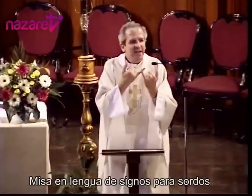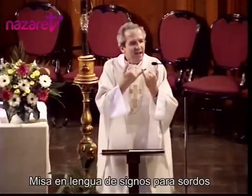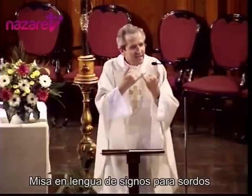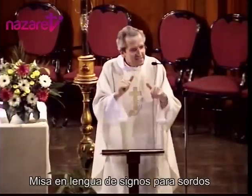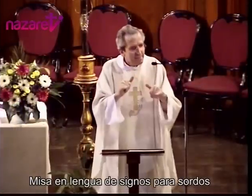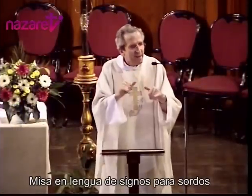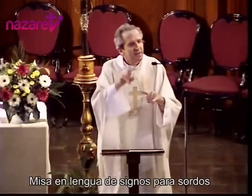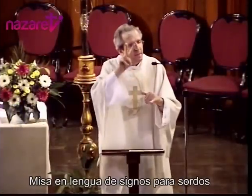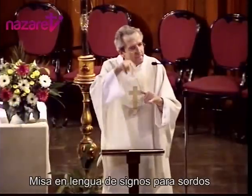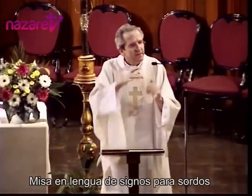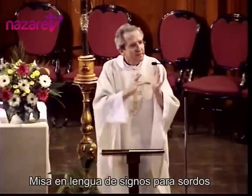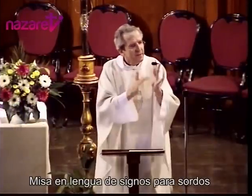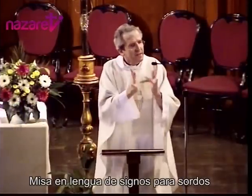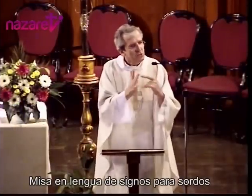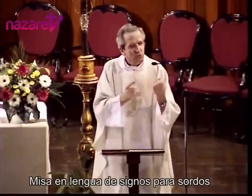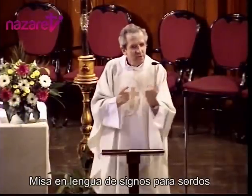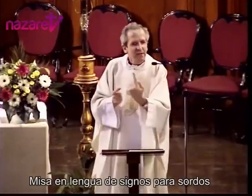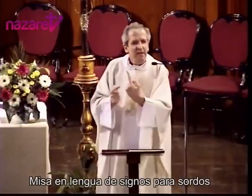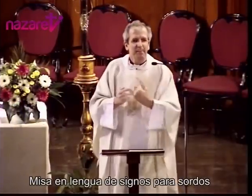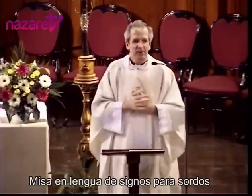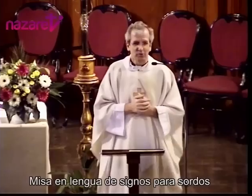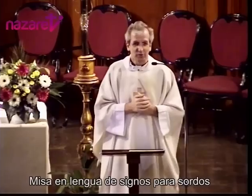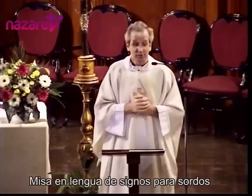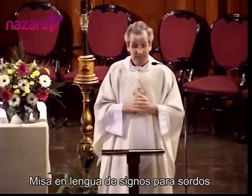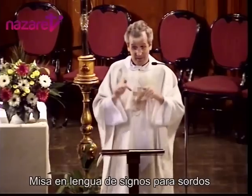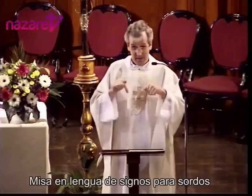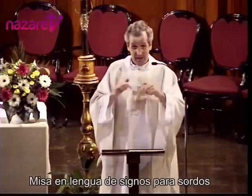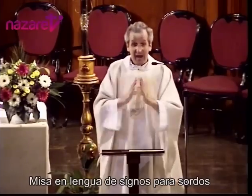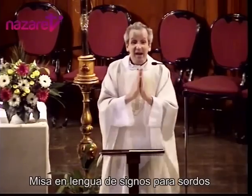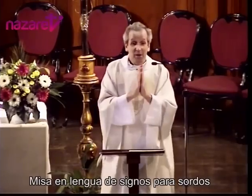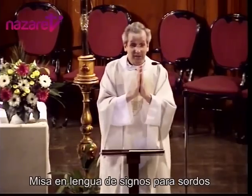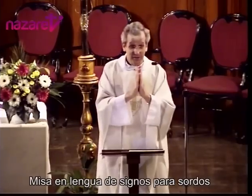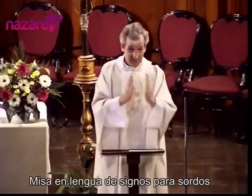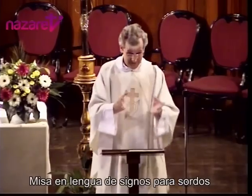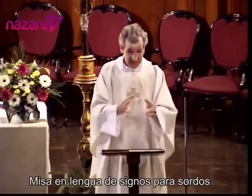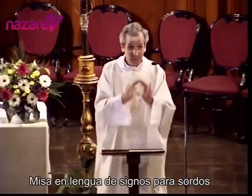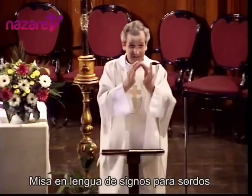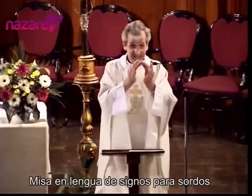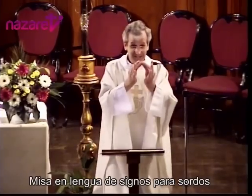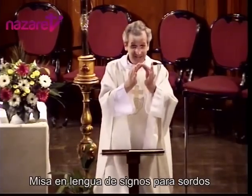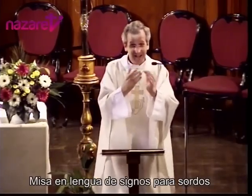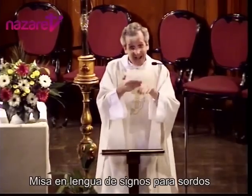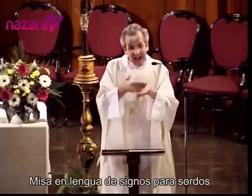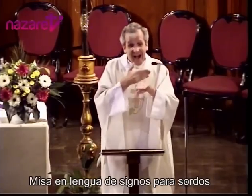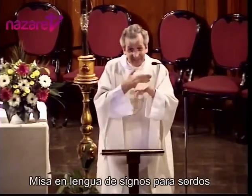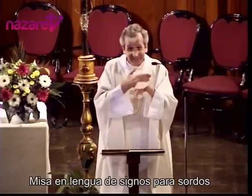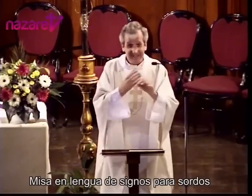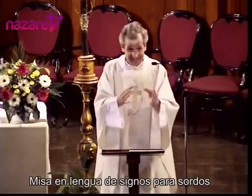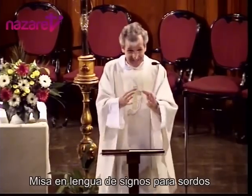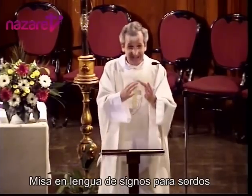esa paz verdadera que Jesús quiere para nosotros. En la oración de la Eucaristía, antes de la